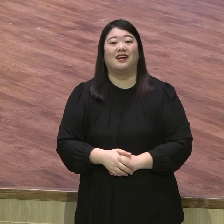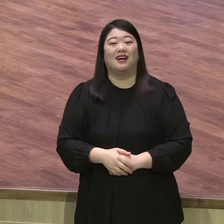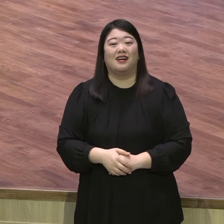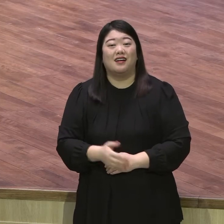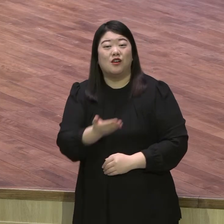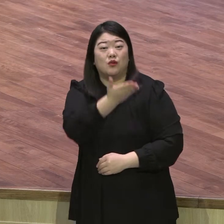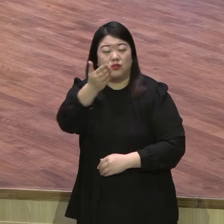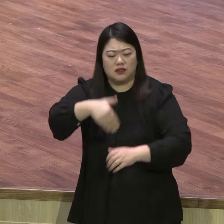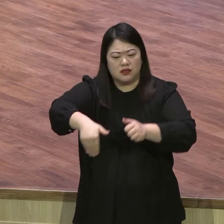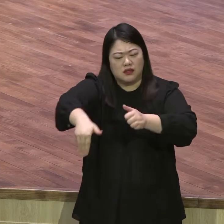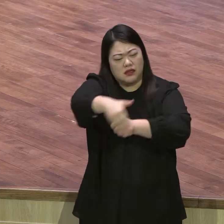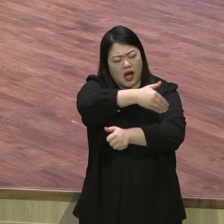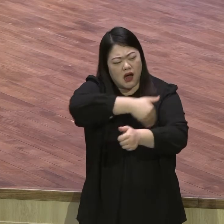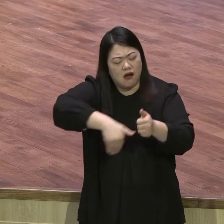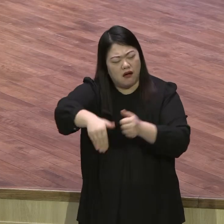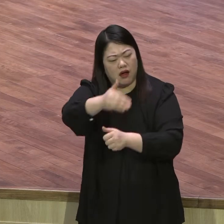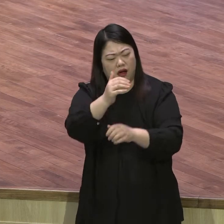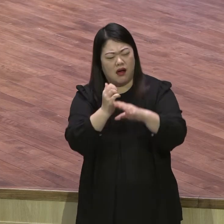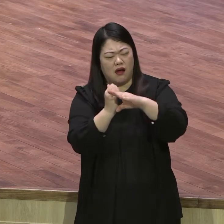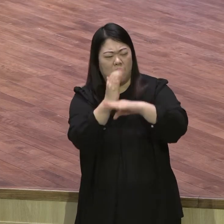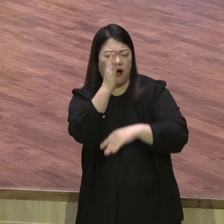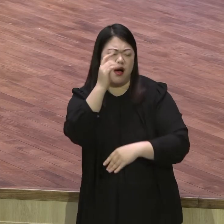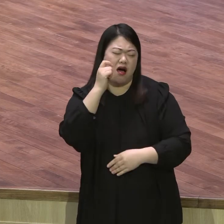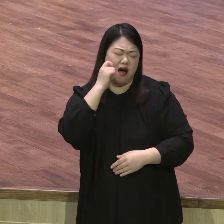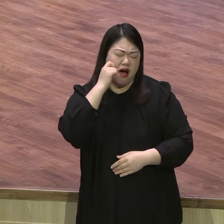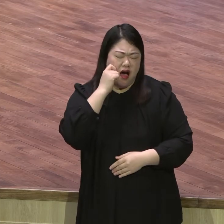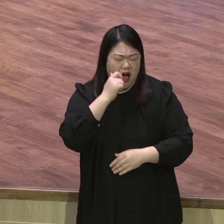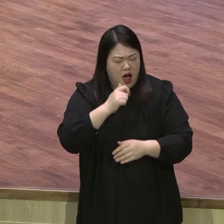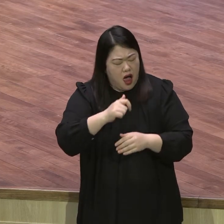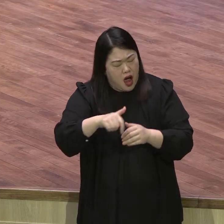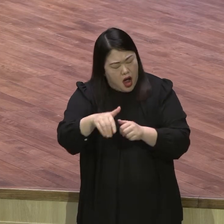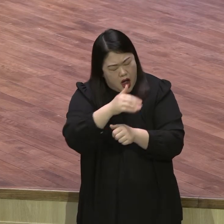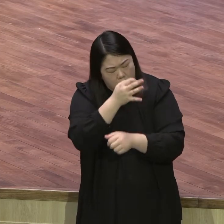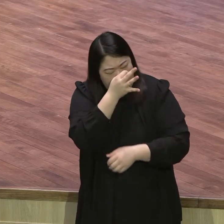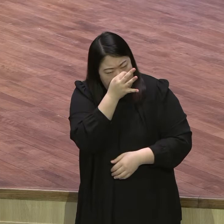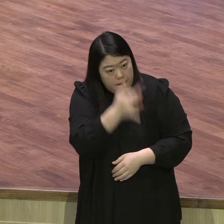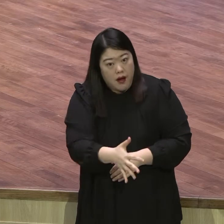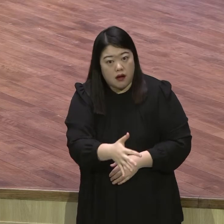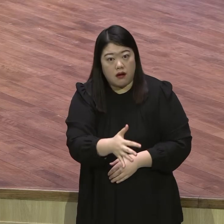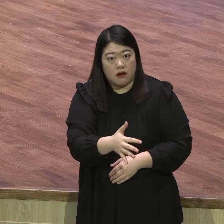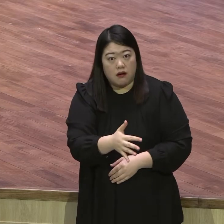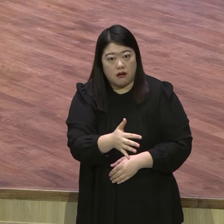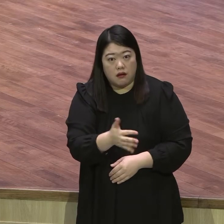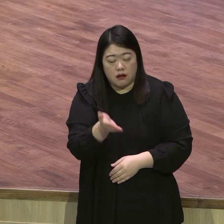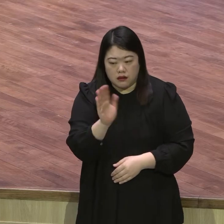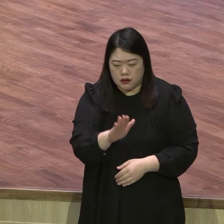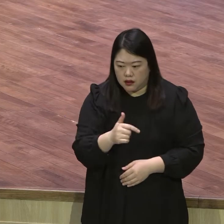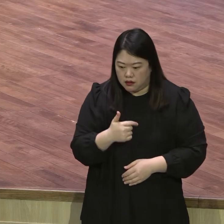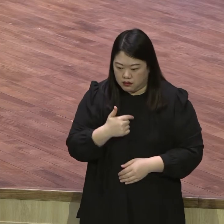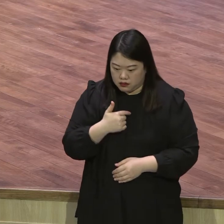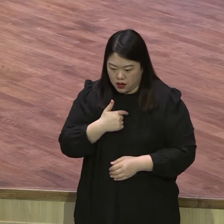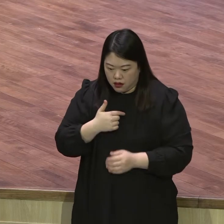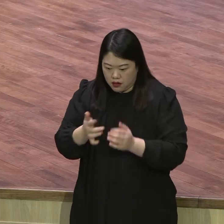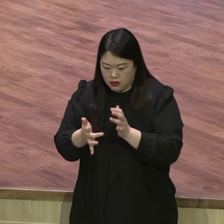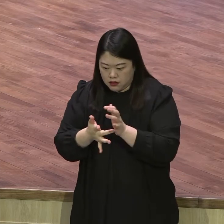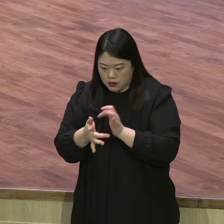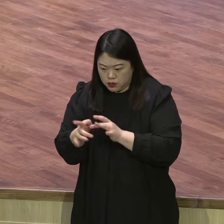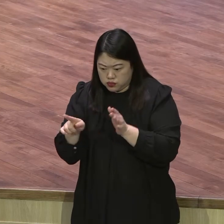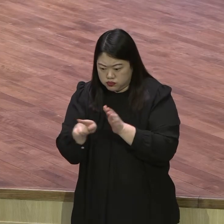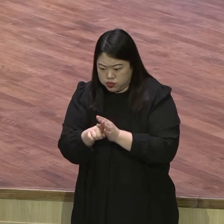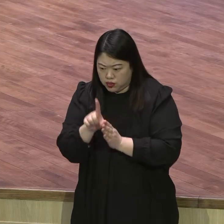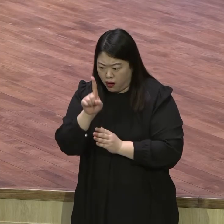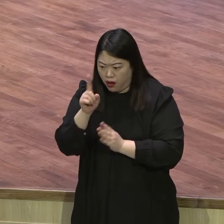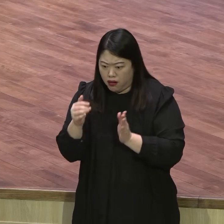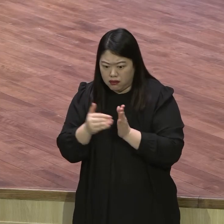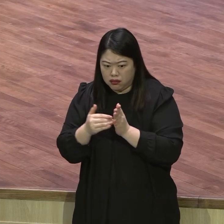게 예수 믿는 것 때문에 이런 욕을 얻어먹고 이런 핍박을 받고 이런 손해를 받으면 야 나 예수 믿는 것밖에